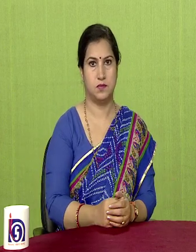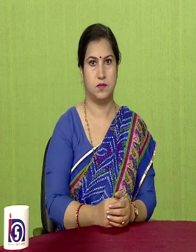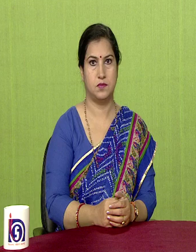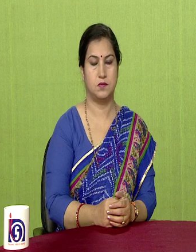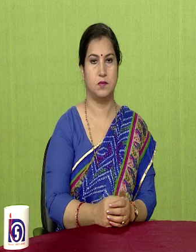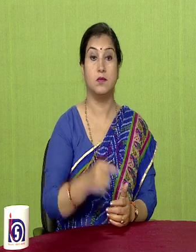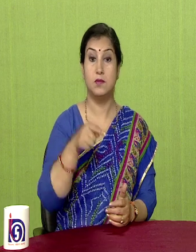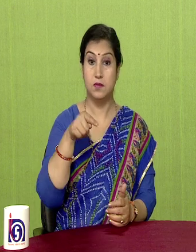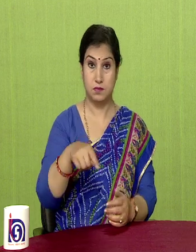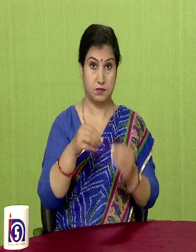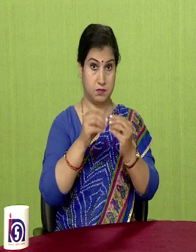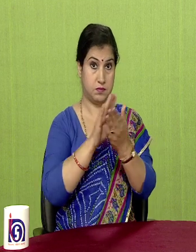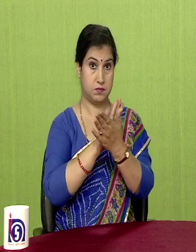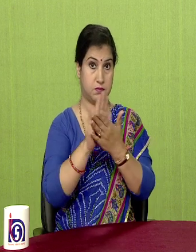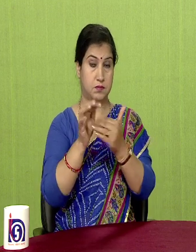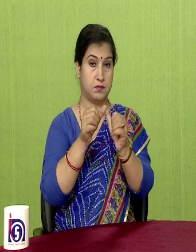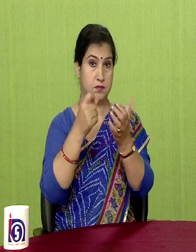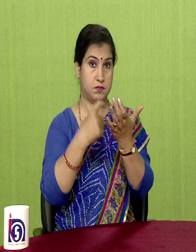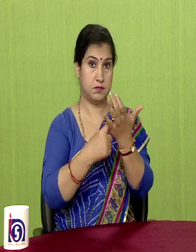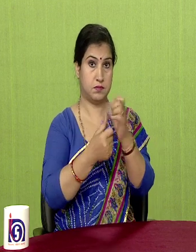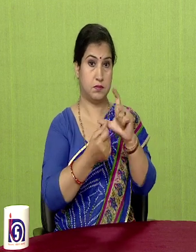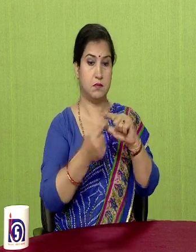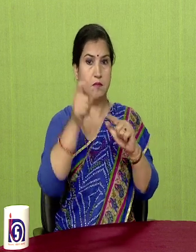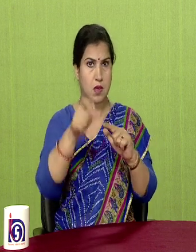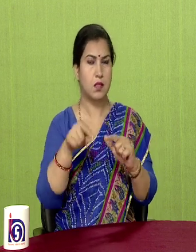भरत को लगता था कि इस सब के दोषी वही हैं।